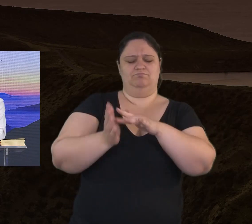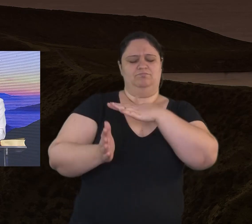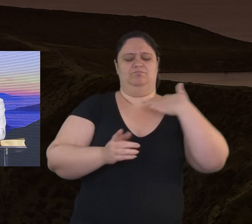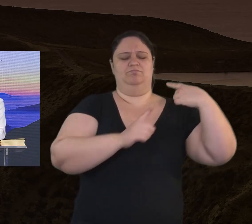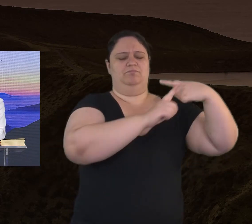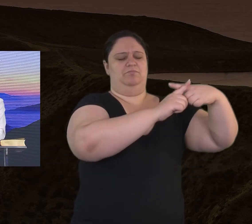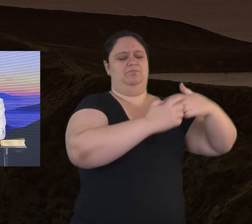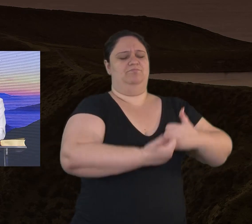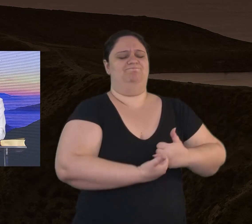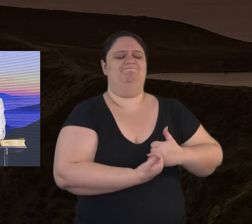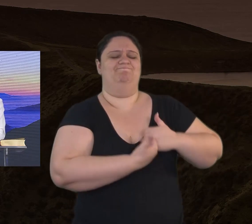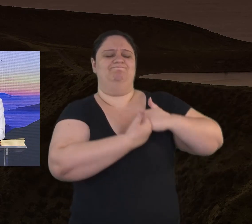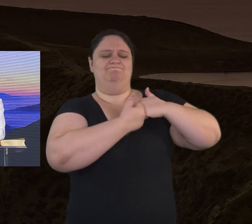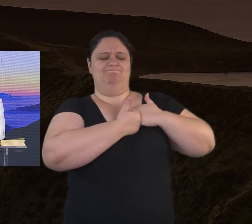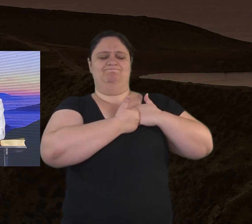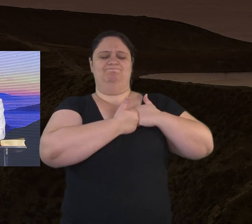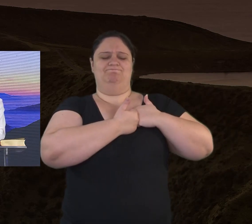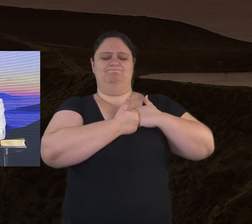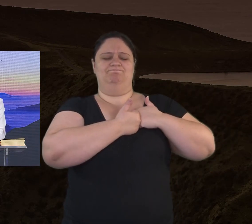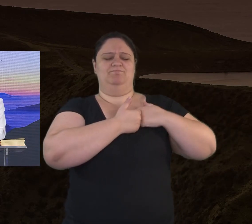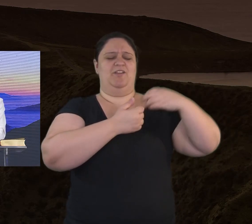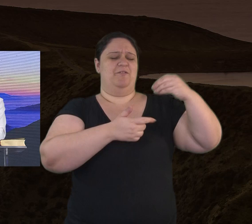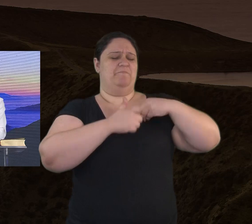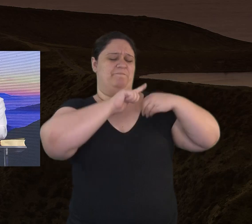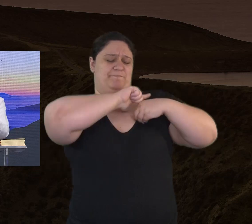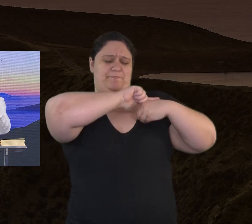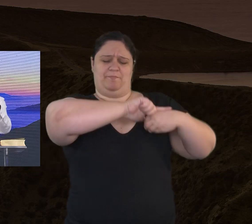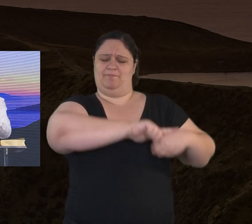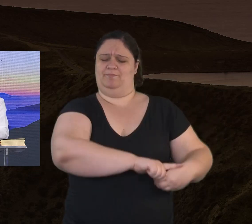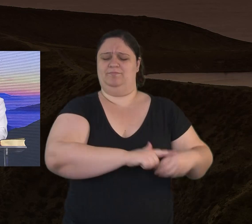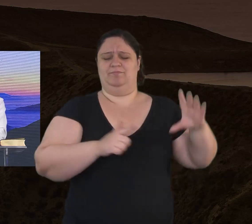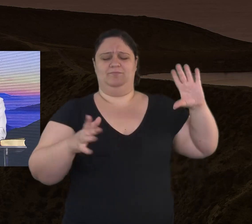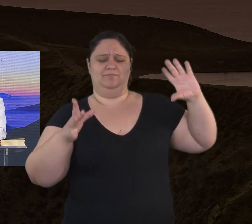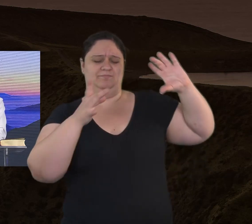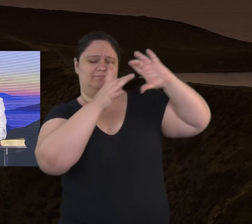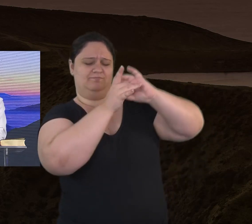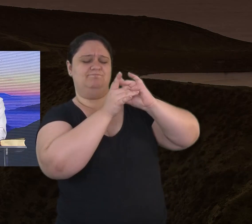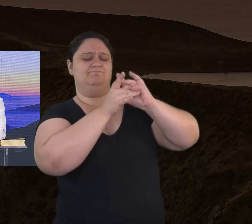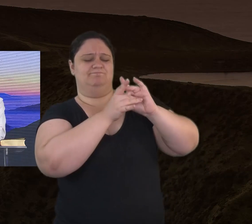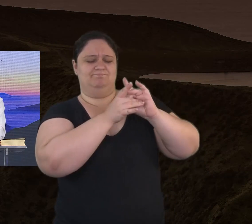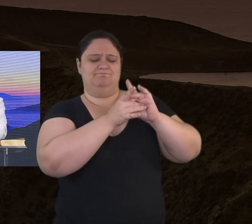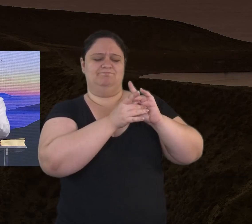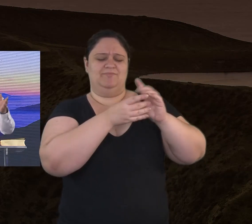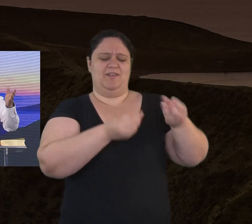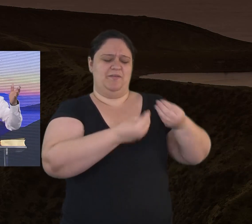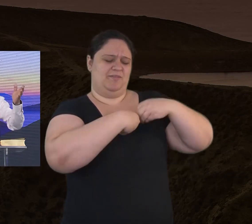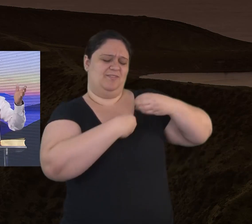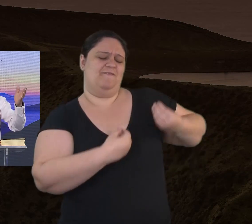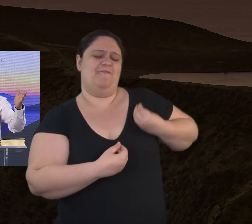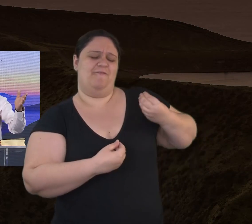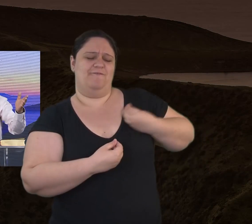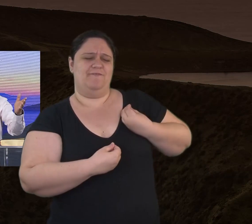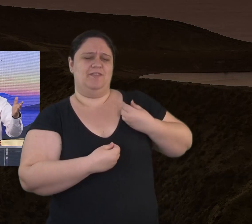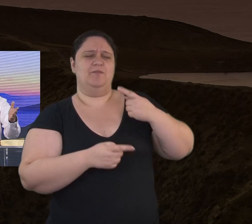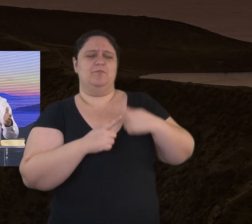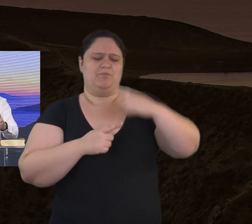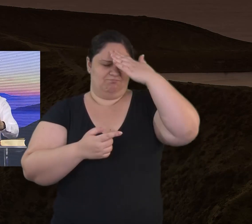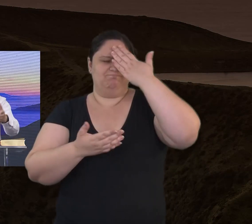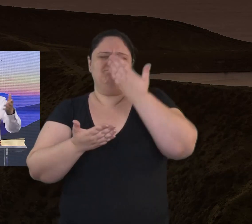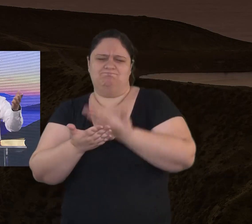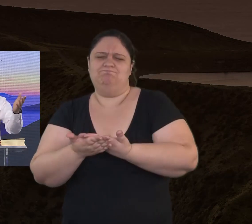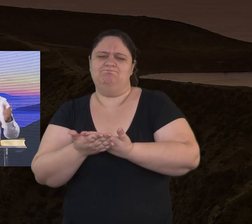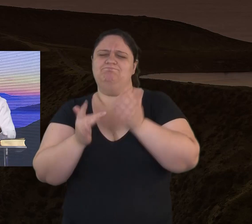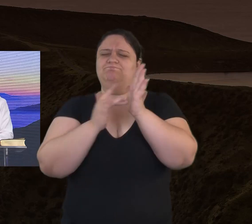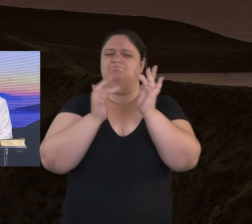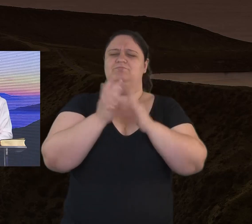perfeita e morreu na cruz para realizar nossa redenção, para nos reconciliar com Deus. e nos deu vida quando nós cremos em Jesus, quando